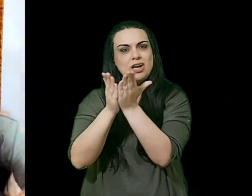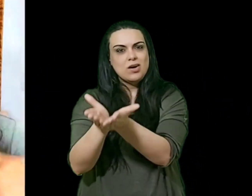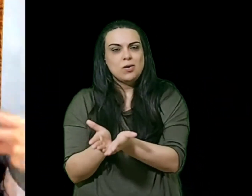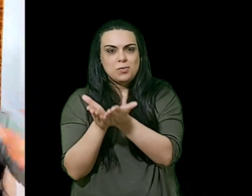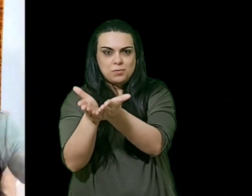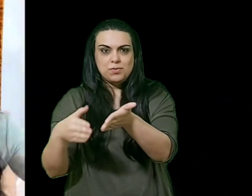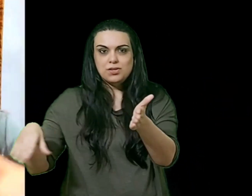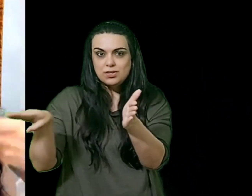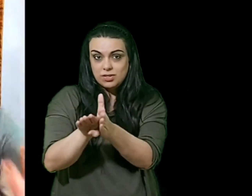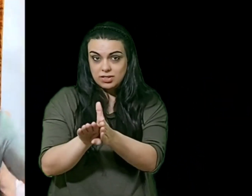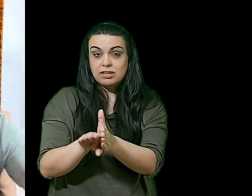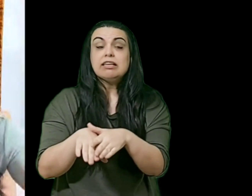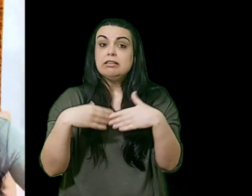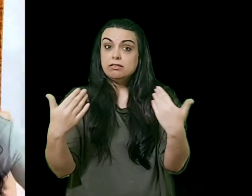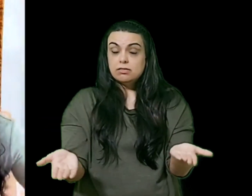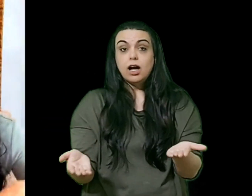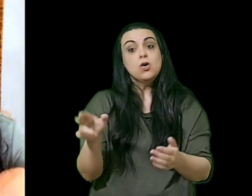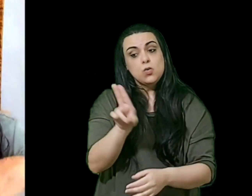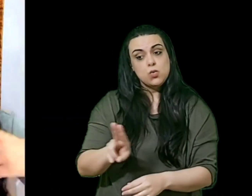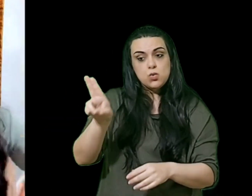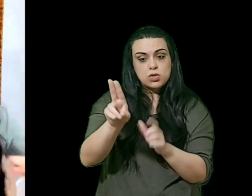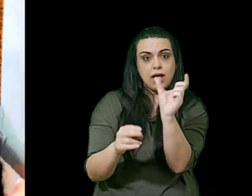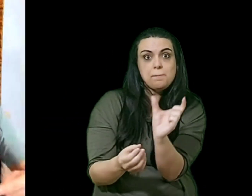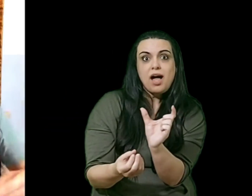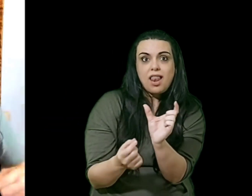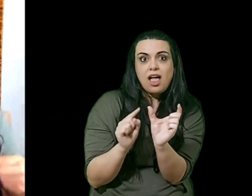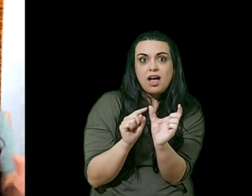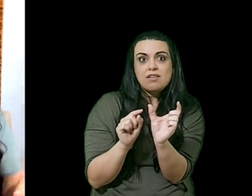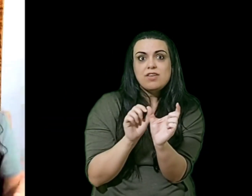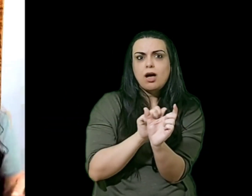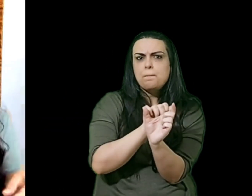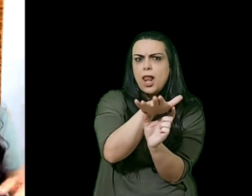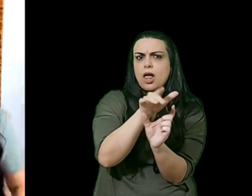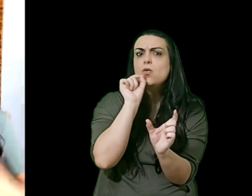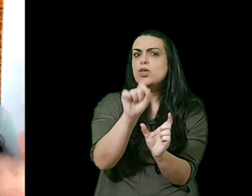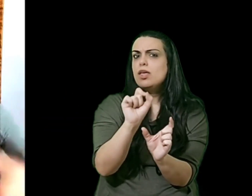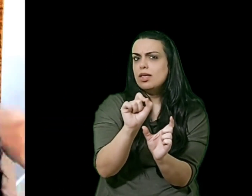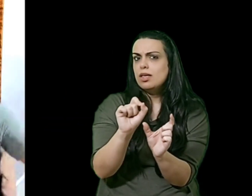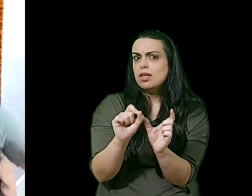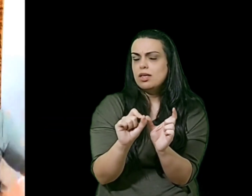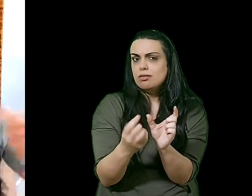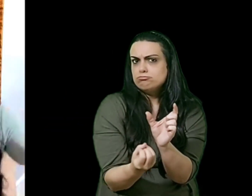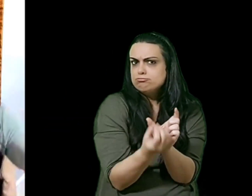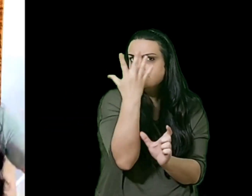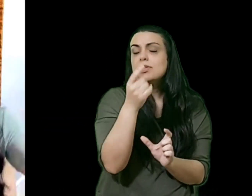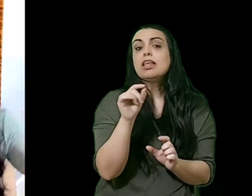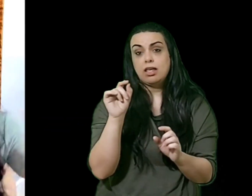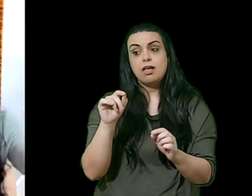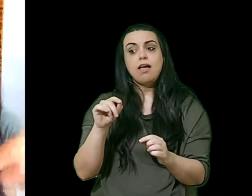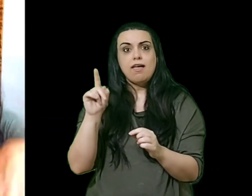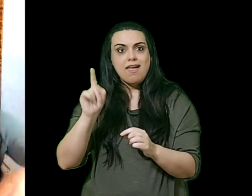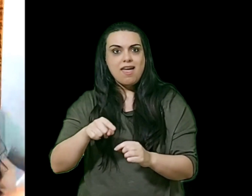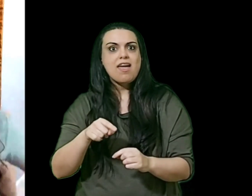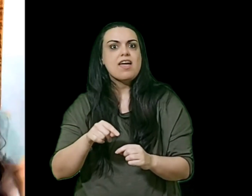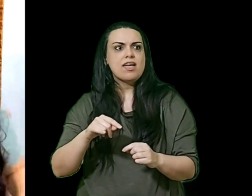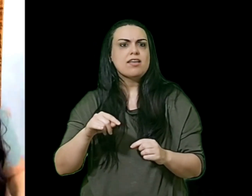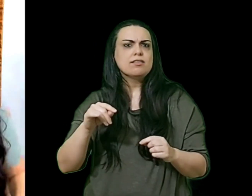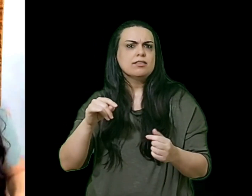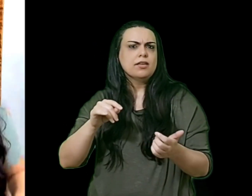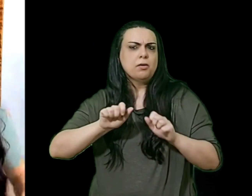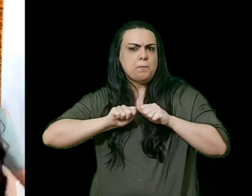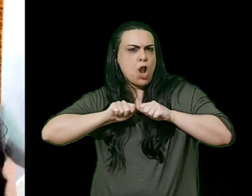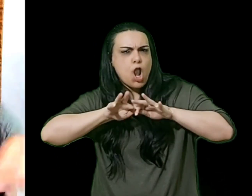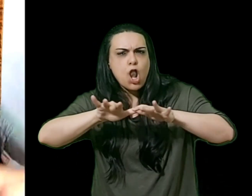a colocação, a etimologia, o uso dessa palavra, originalmente passou não só a existir, como a ser popularizada através dessa